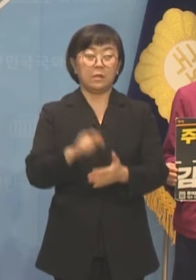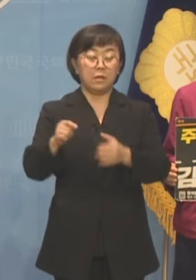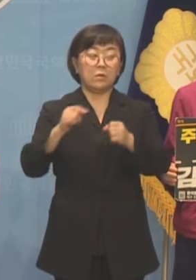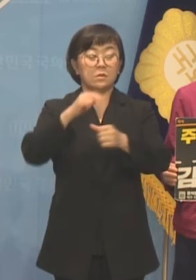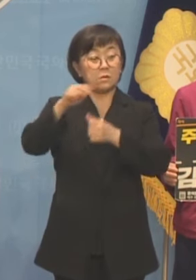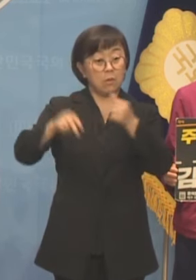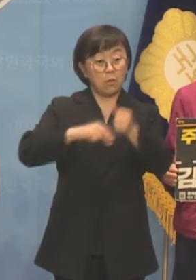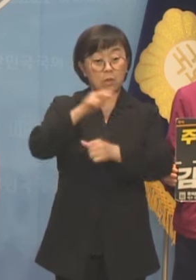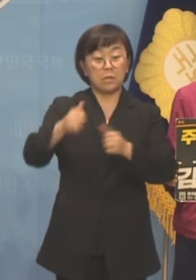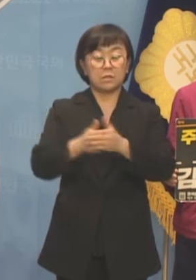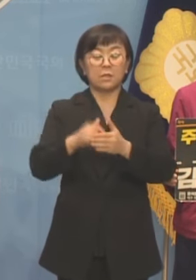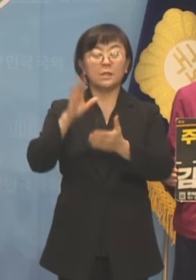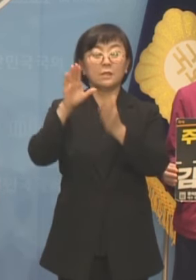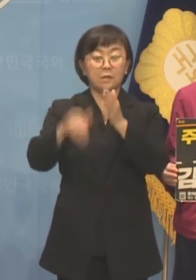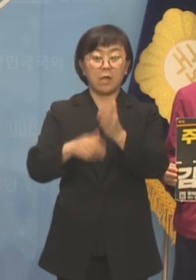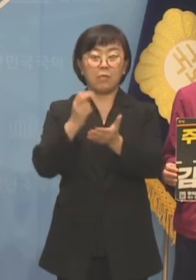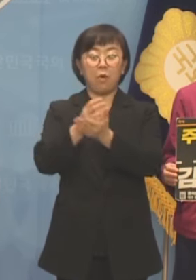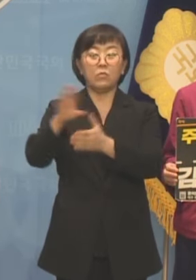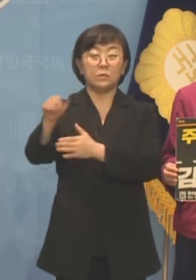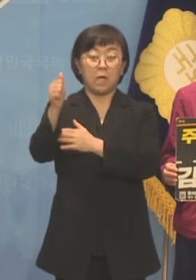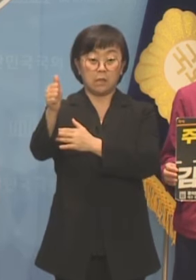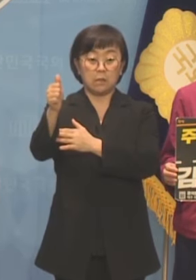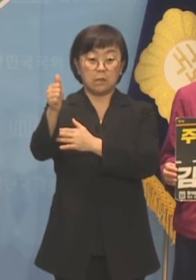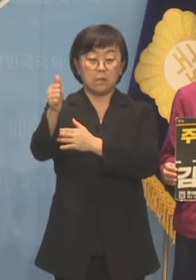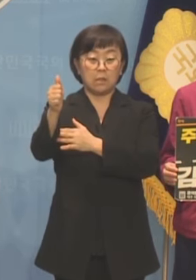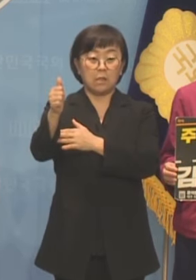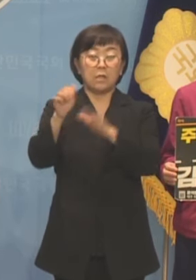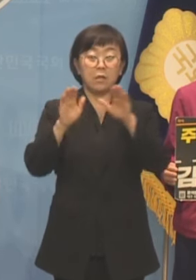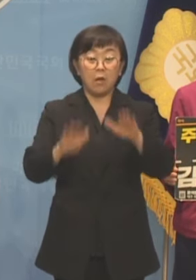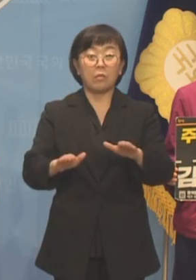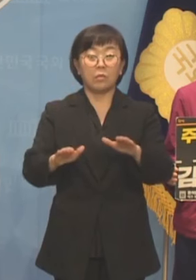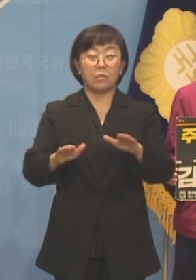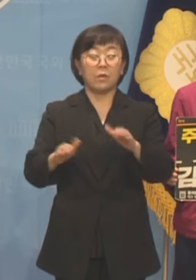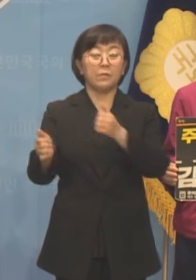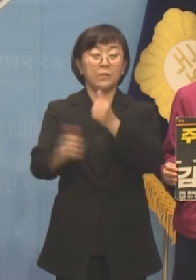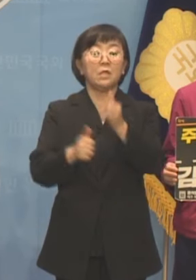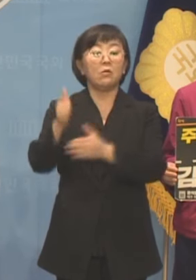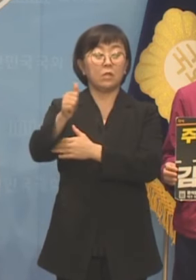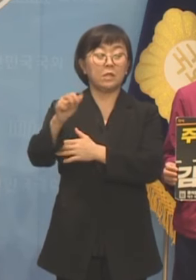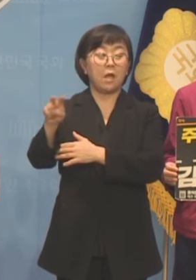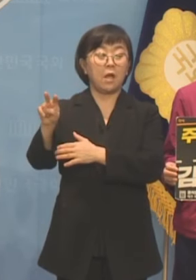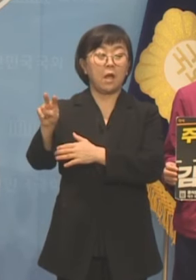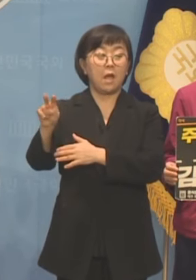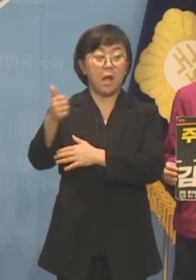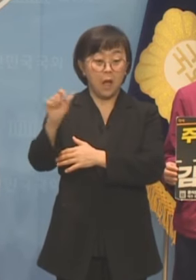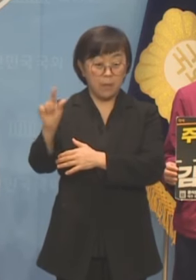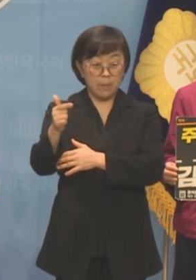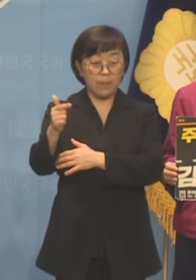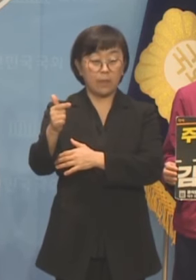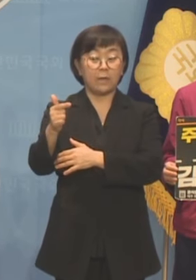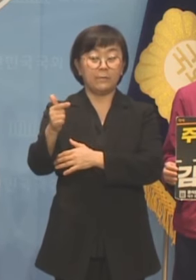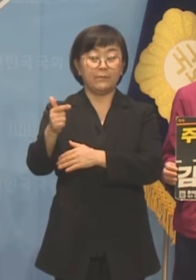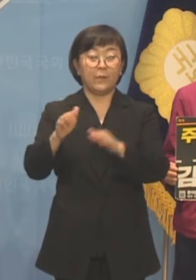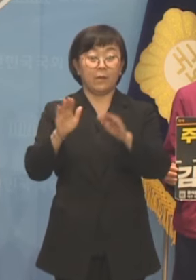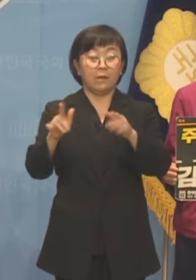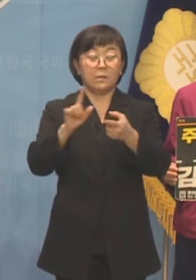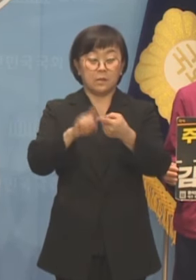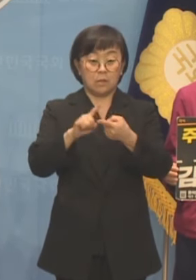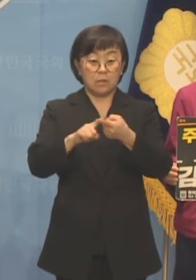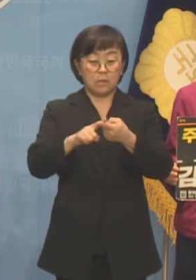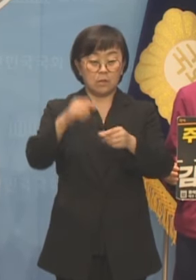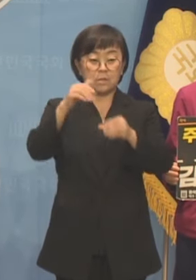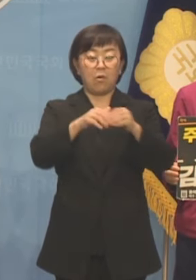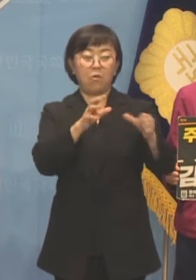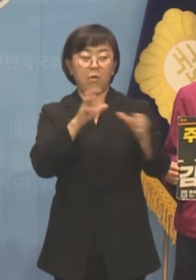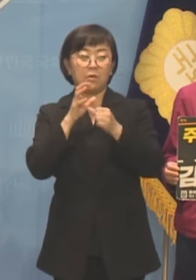이런 상황에서도 그 당시 법무부 장관이었던 현 한동훈 비대위원장은 이것을